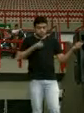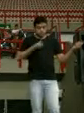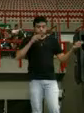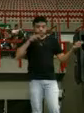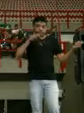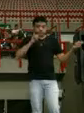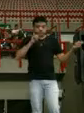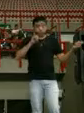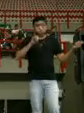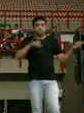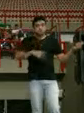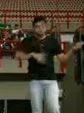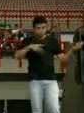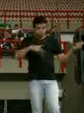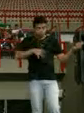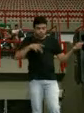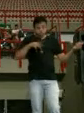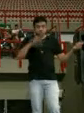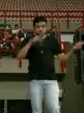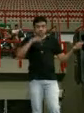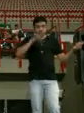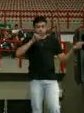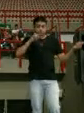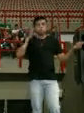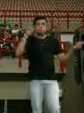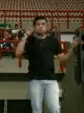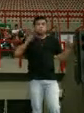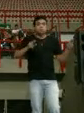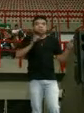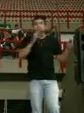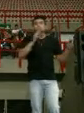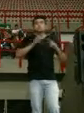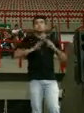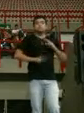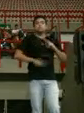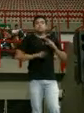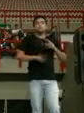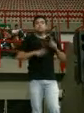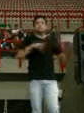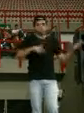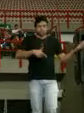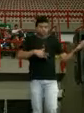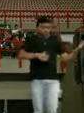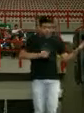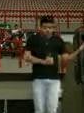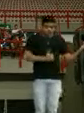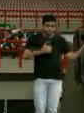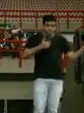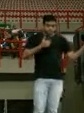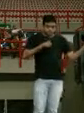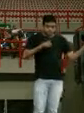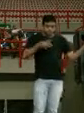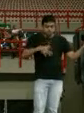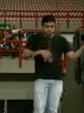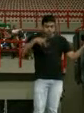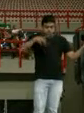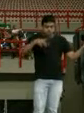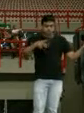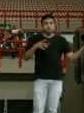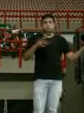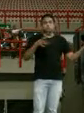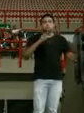Mi, não é verdade? Mas o som delas é igual? Não. Por que o som da primeira e da sexta corda de um violão não